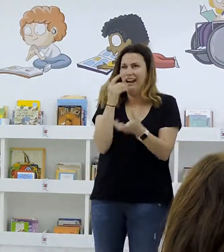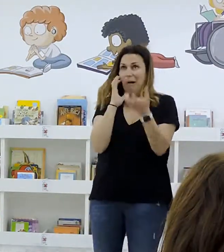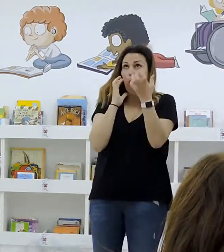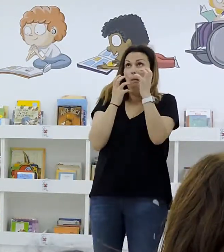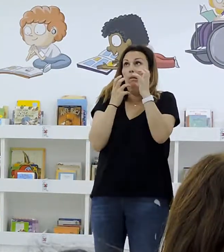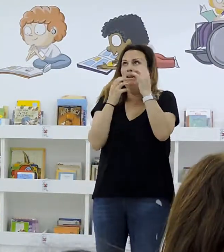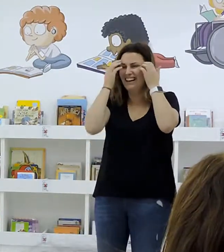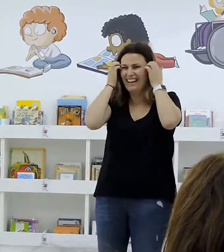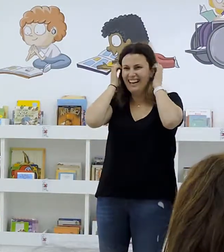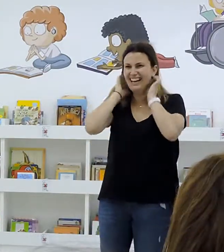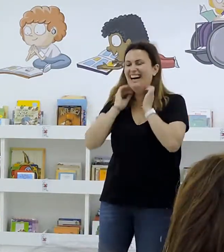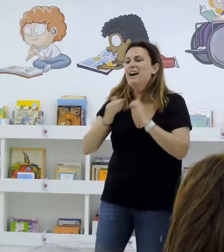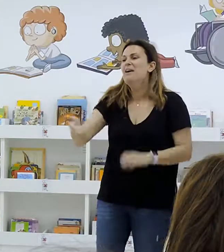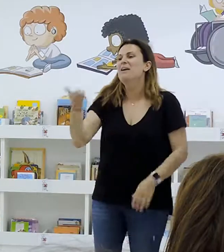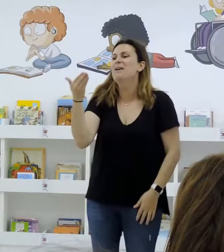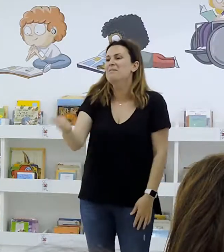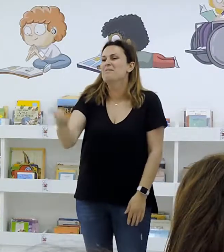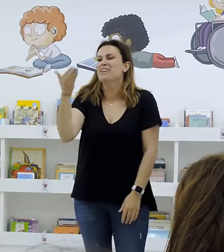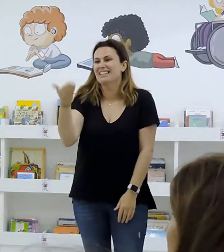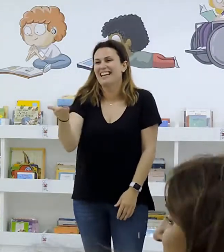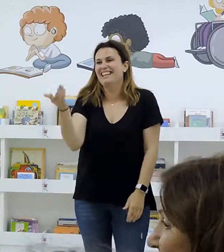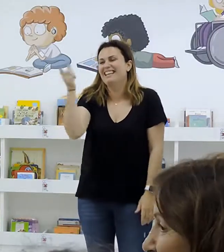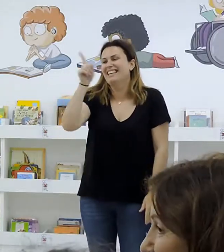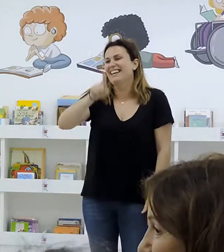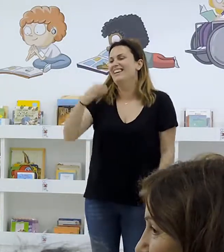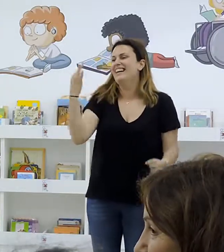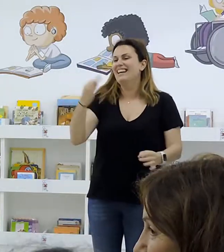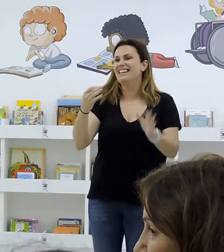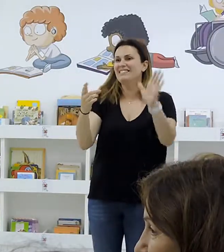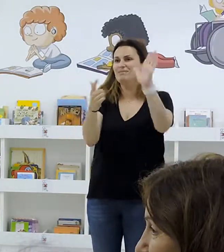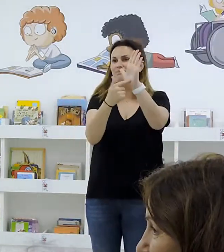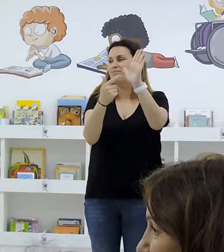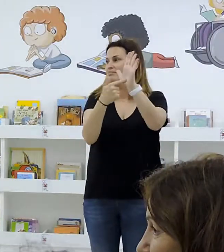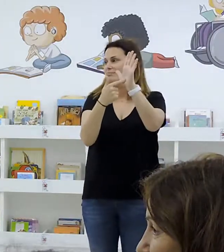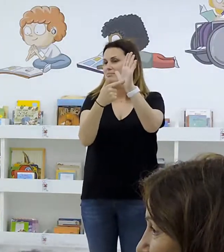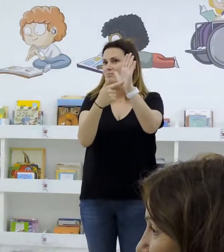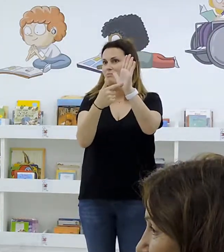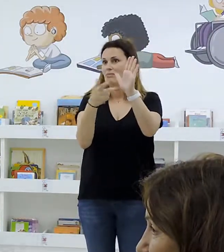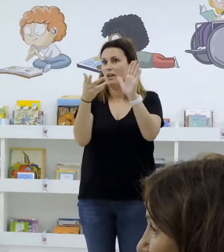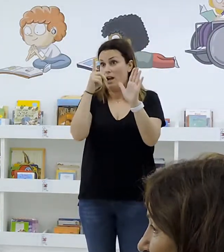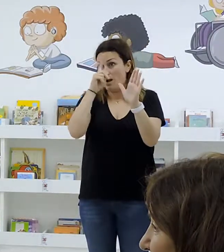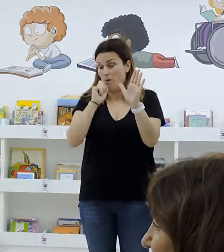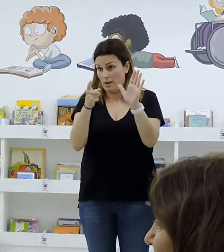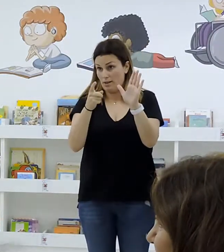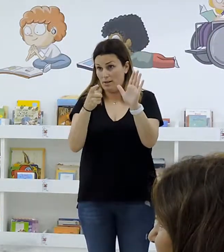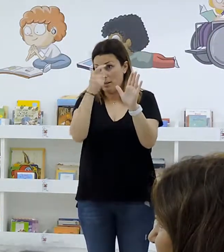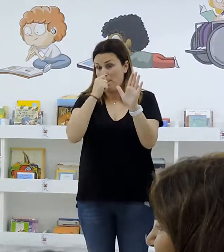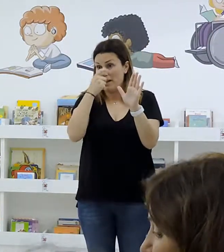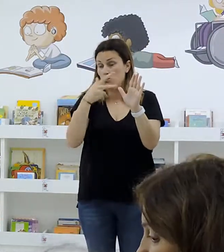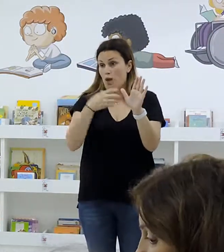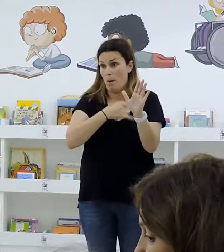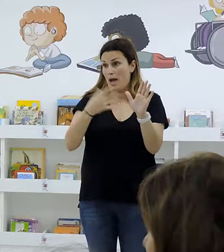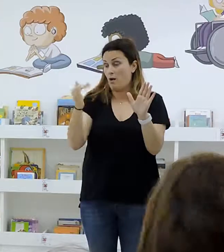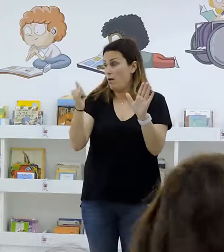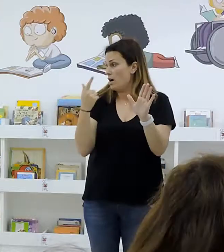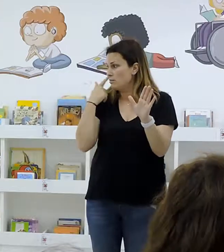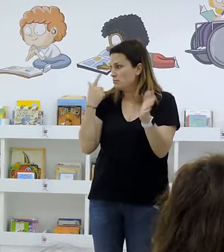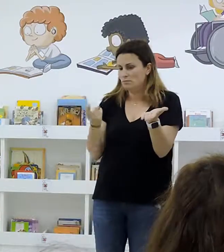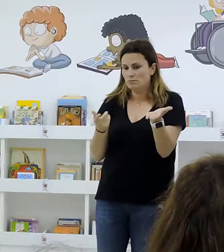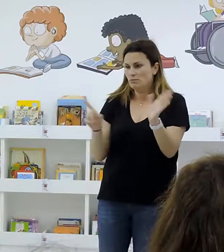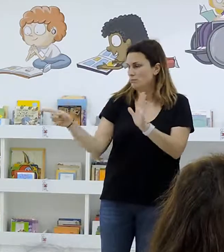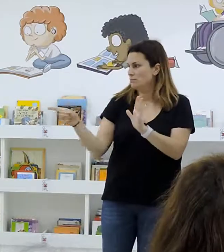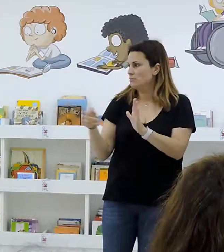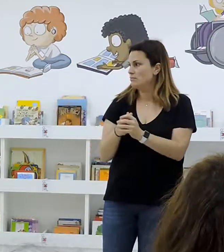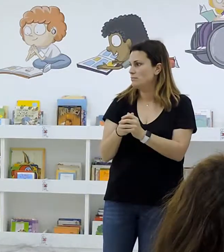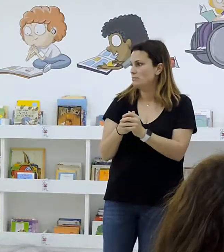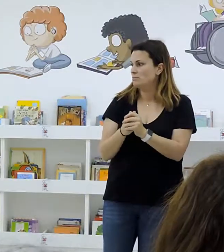Pero muy importante, tampoco olvidéis que en la mano izquierda tenéis un pañuelo blanco, ¿vale? De tal manera que cuando dejáis en